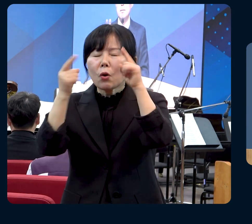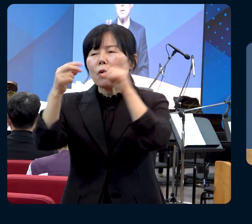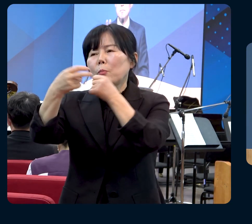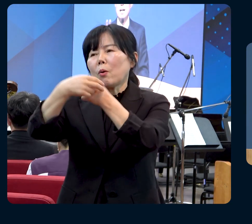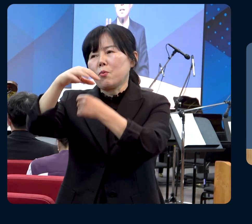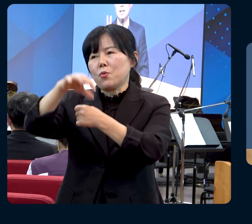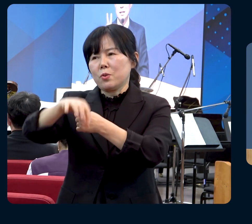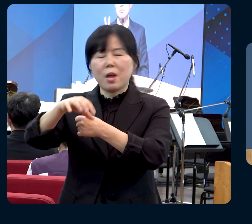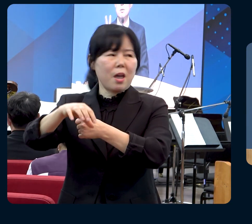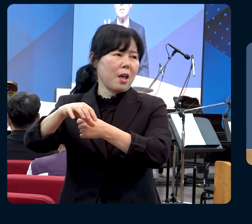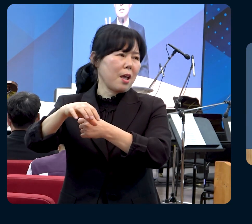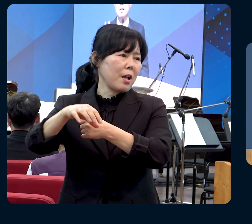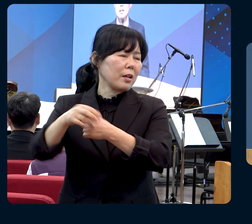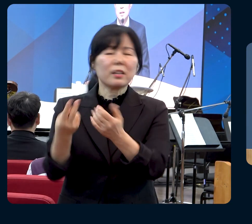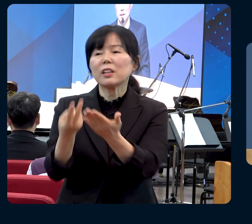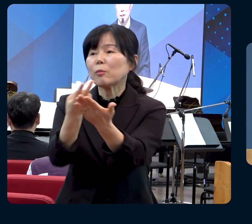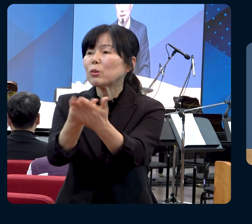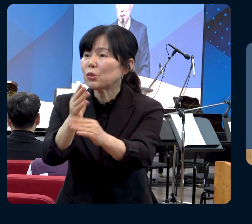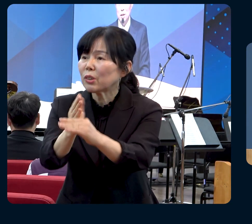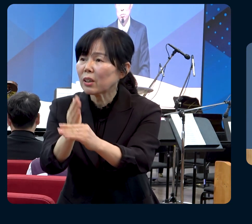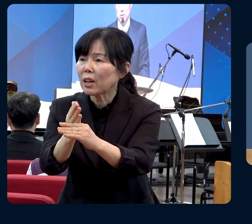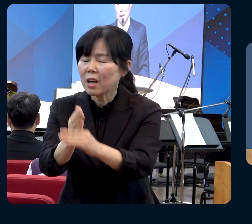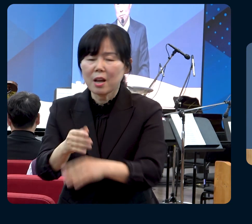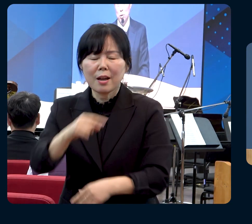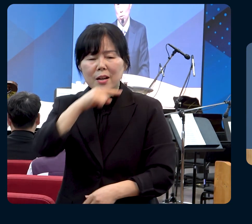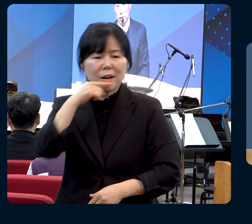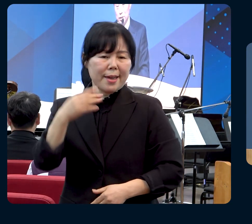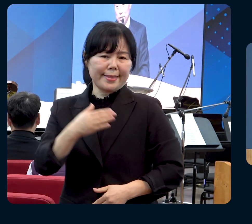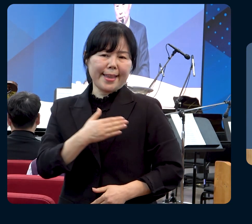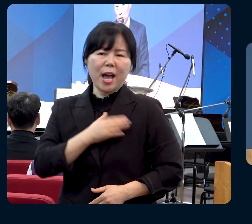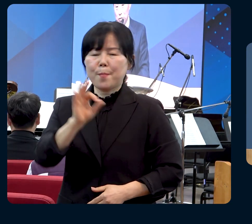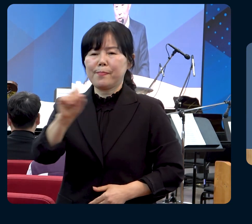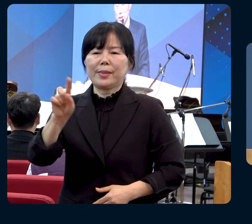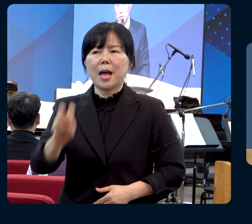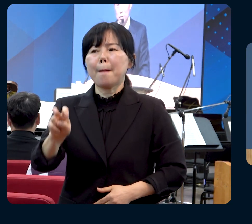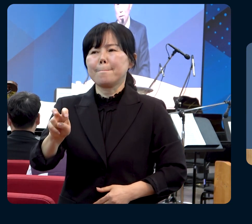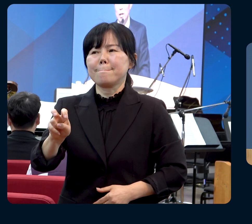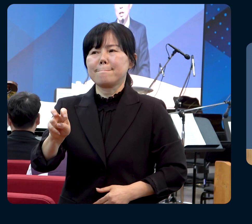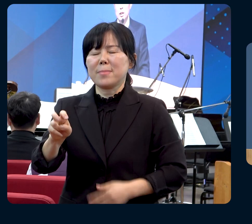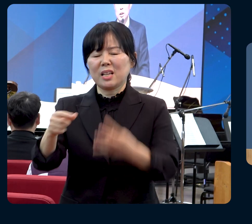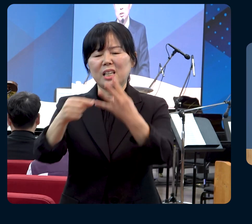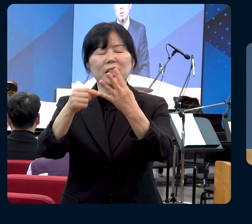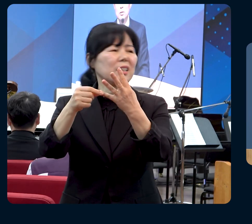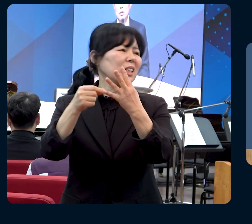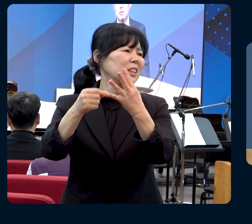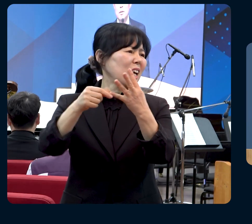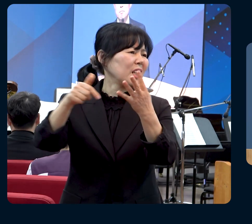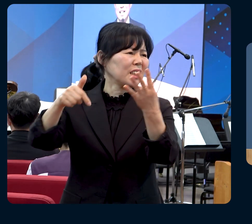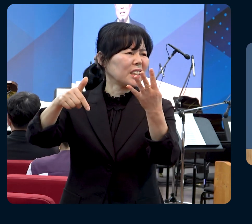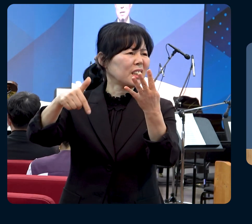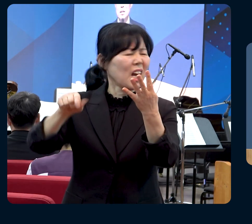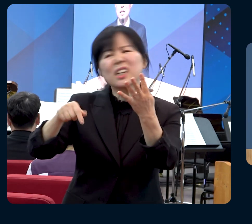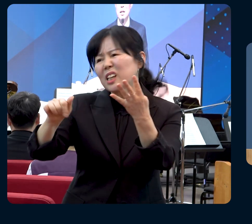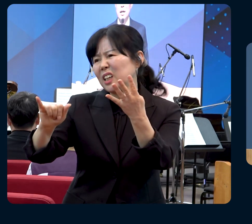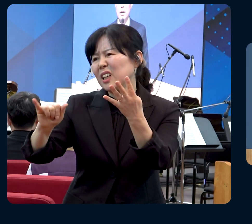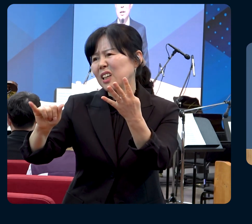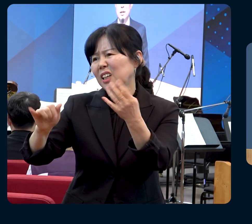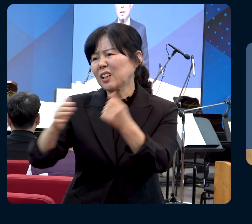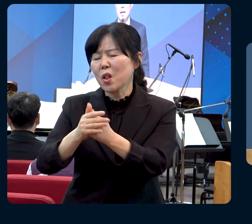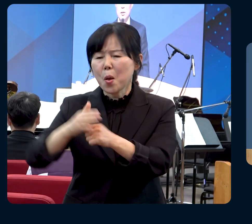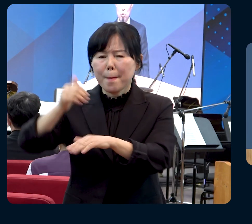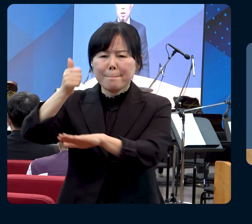간암 말기라 3개월 인생을 시한부를 남겨놓고 있는 청년이 있어서 그 청년 마지막